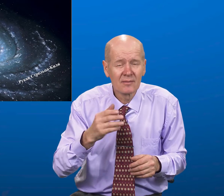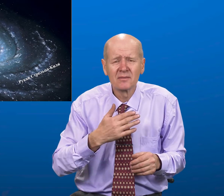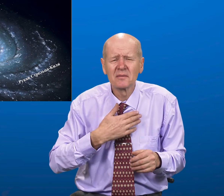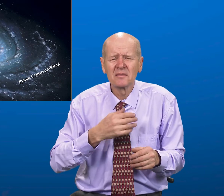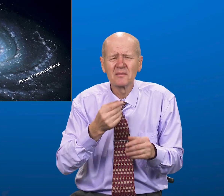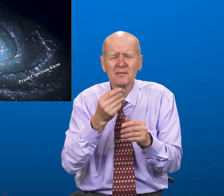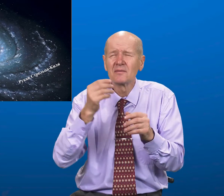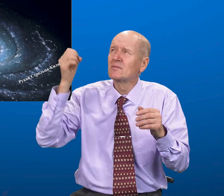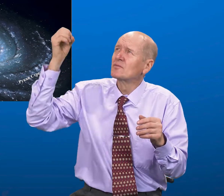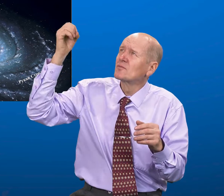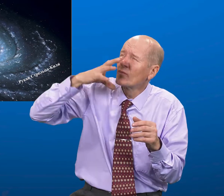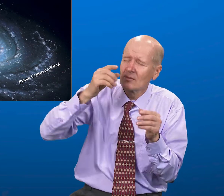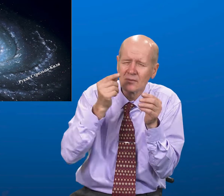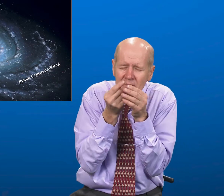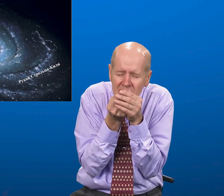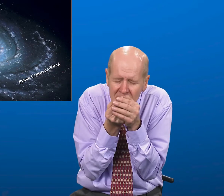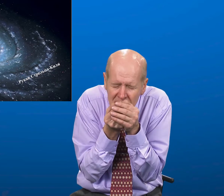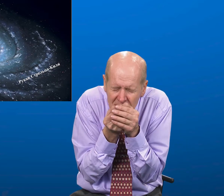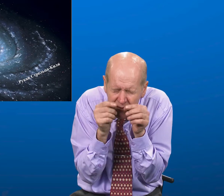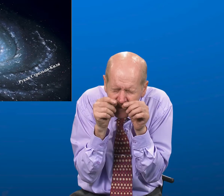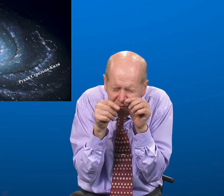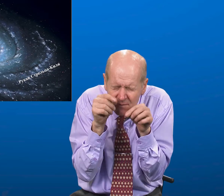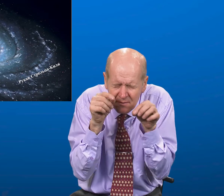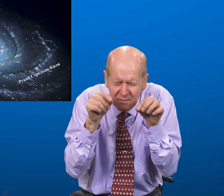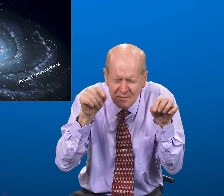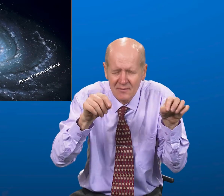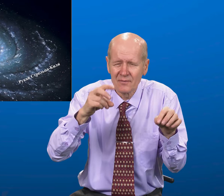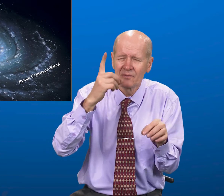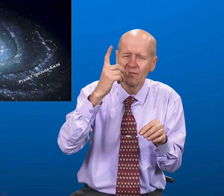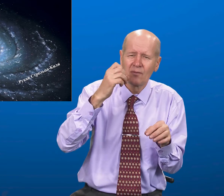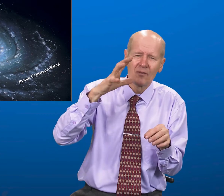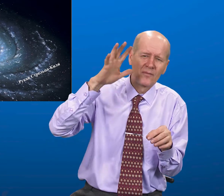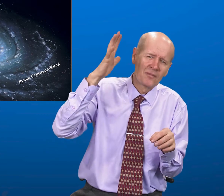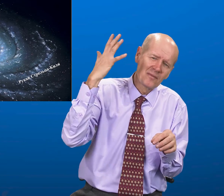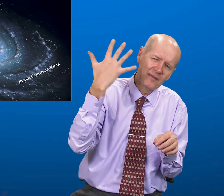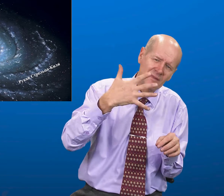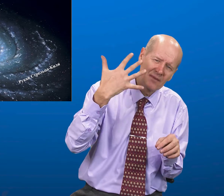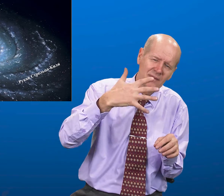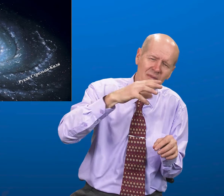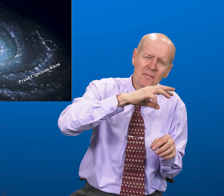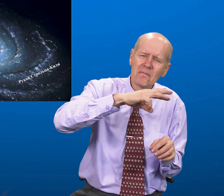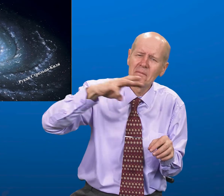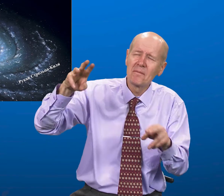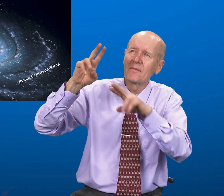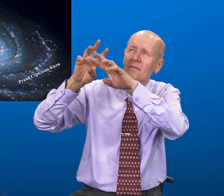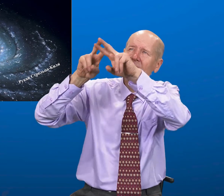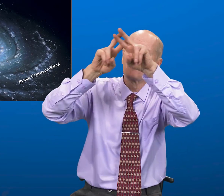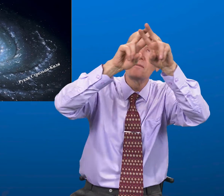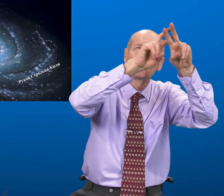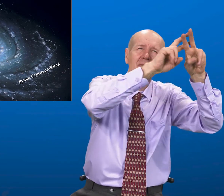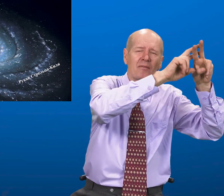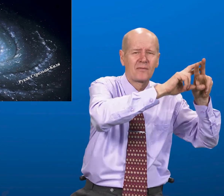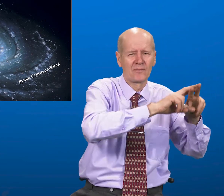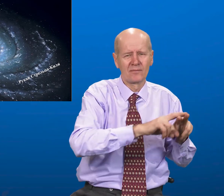настолько велики, что плохо поддаются нашему осмыслению. И все это величественное множество движется и